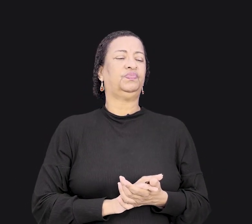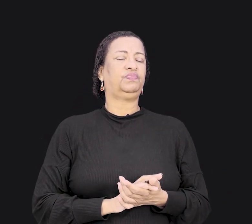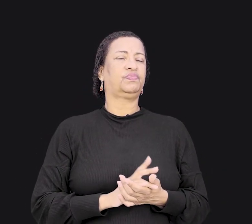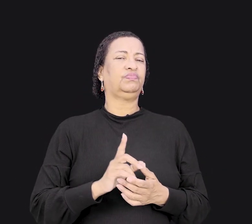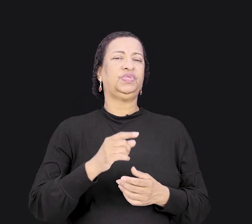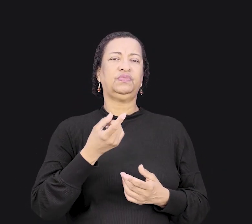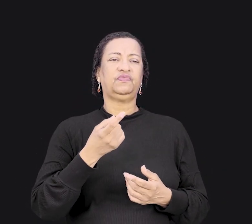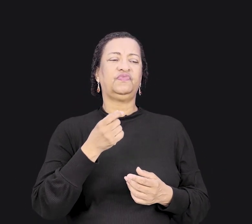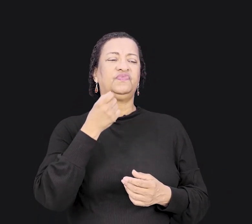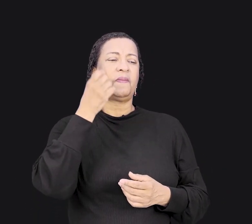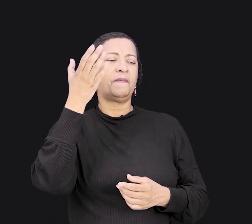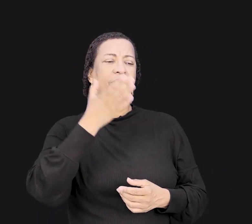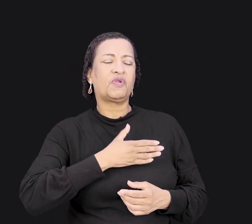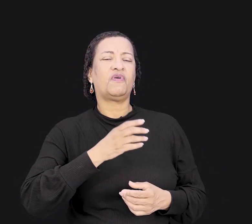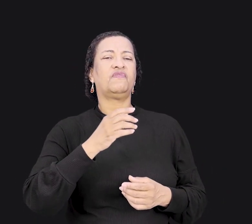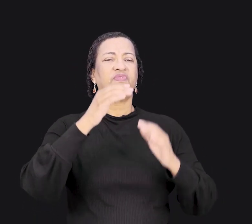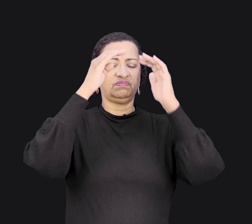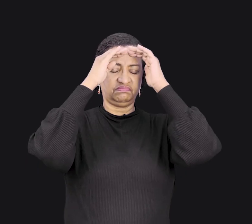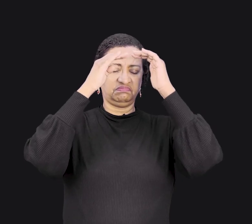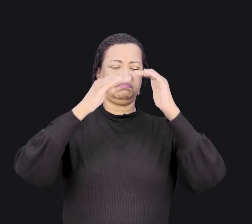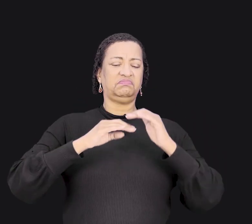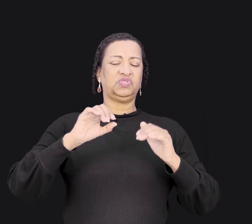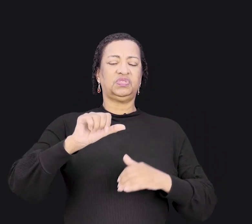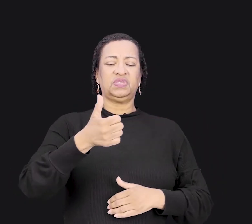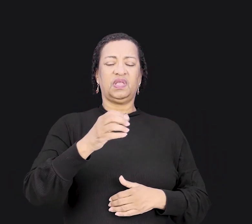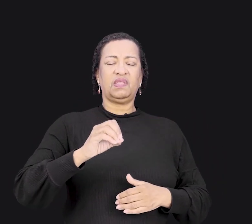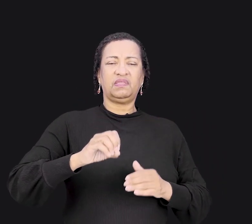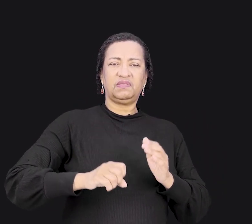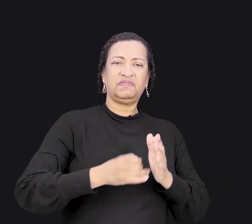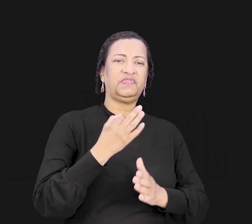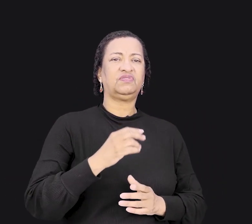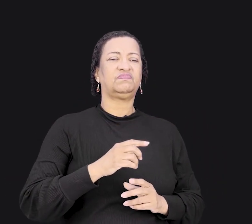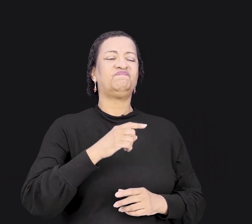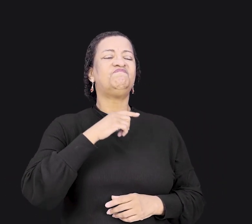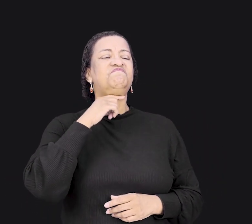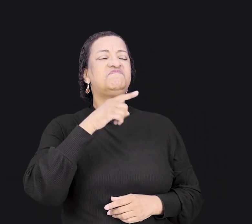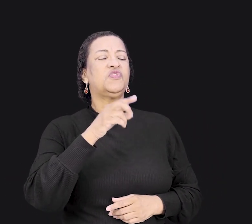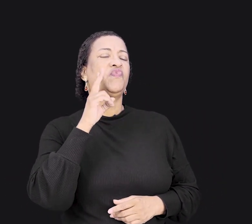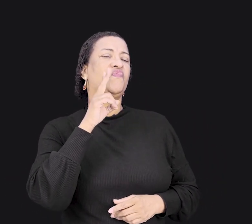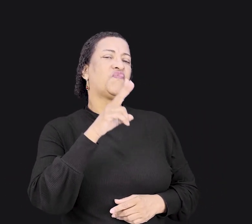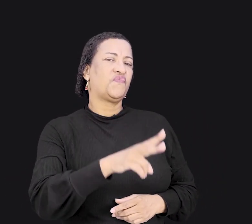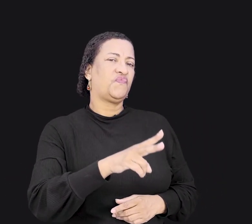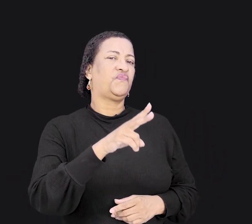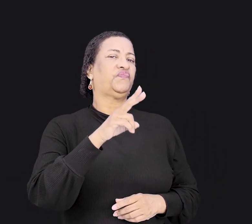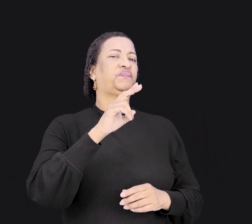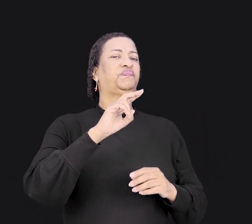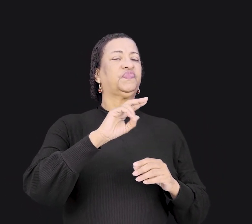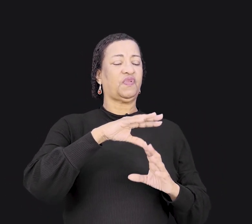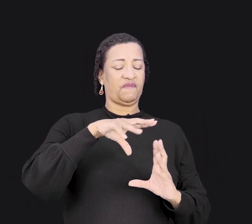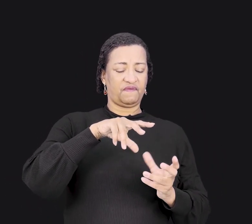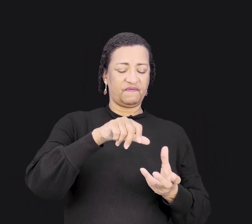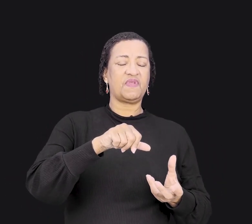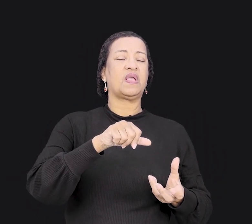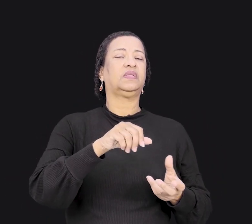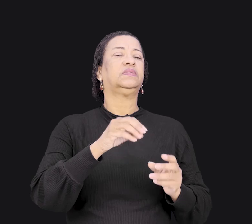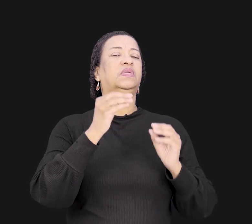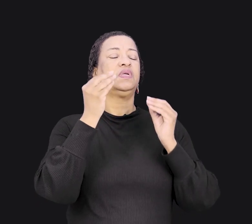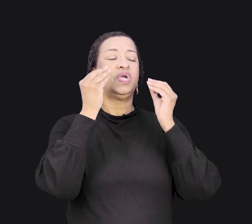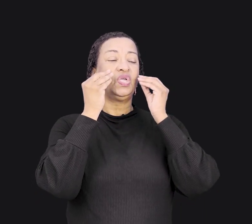desobedeceram 10 vezes, nenhum deles chegará a ver a terra que prometi com juramento aos seus antepassados. Ninguém que me tratou com